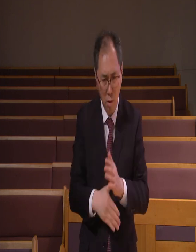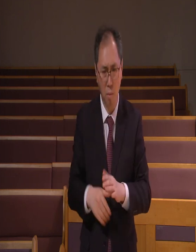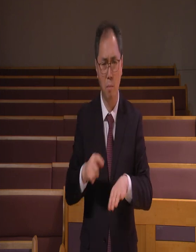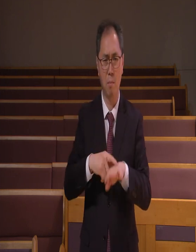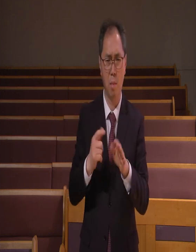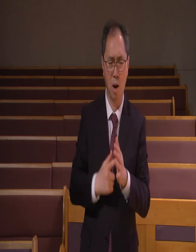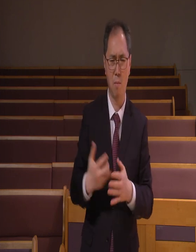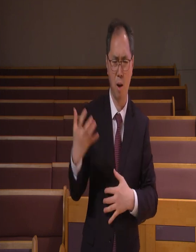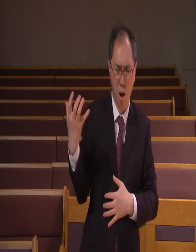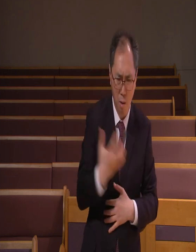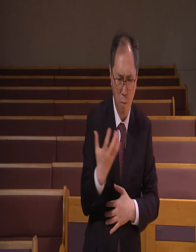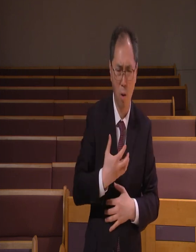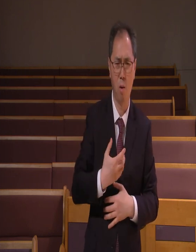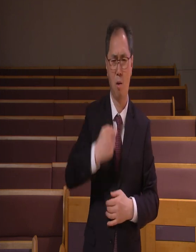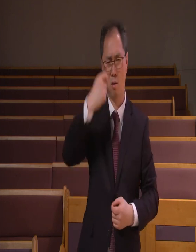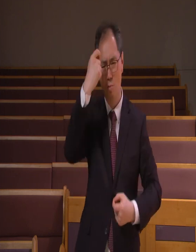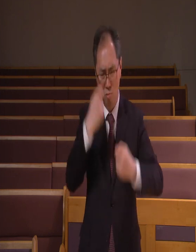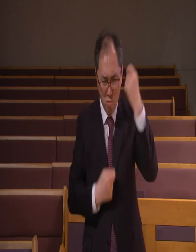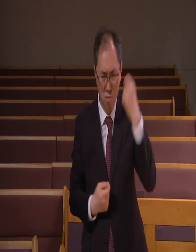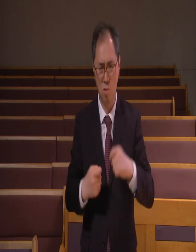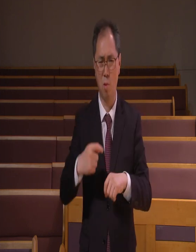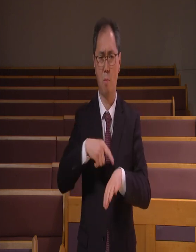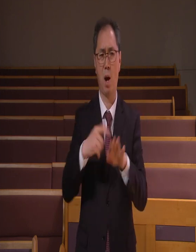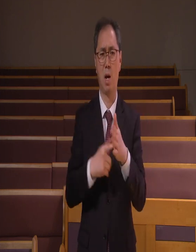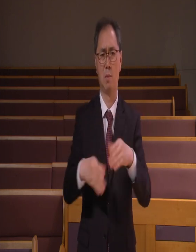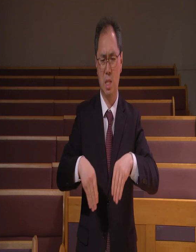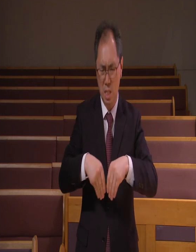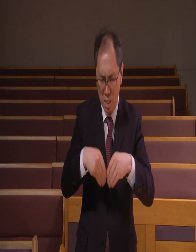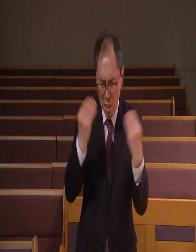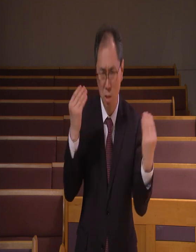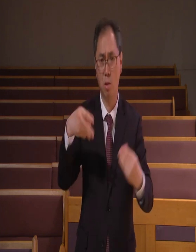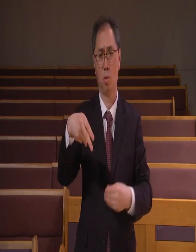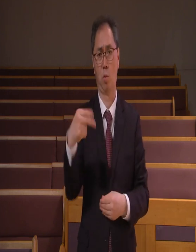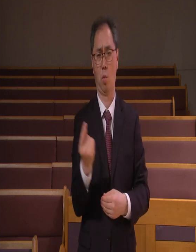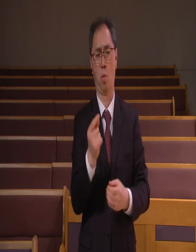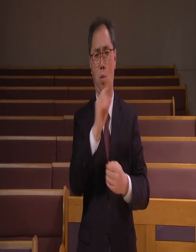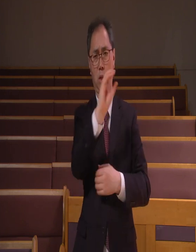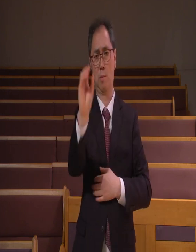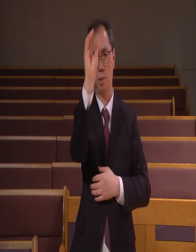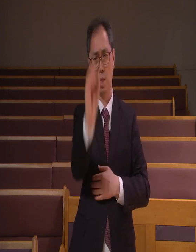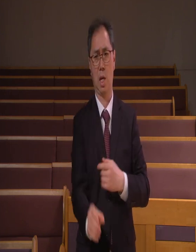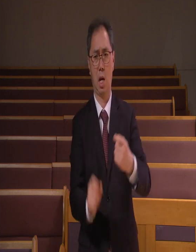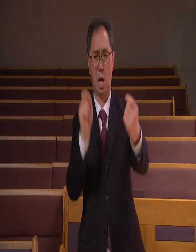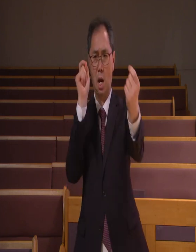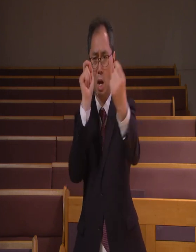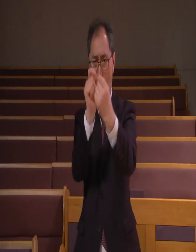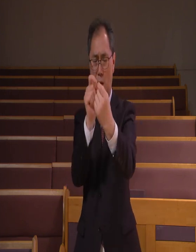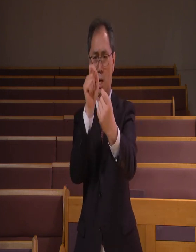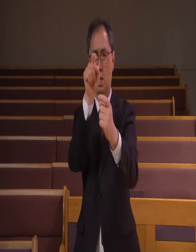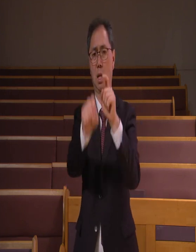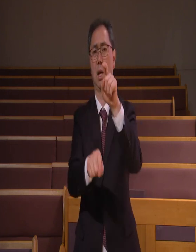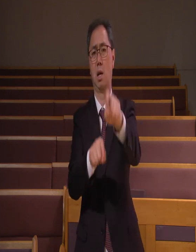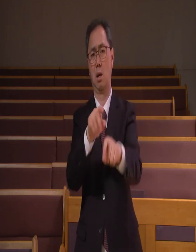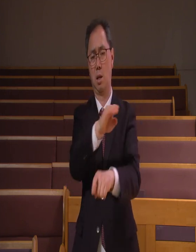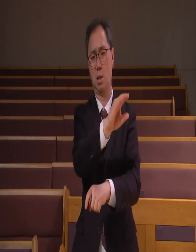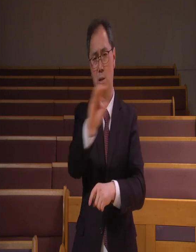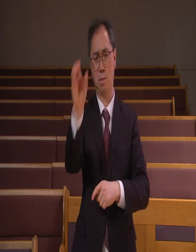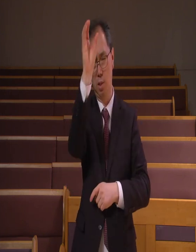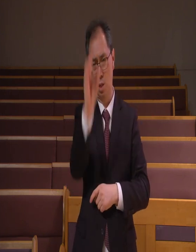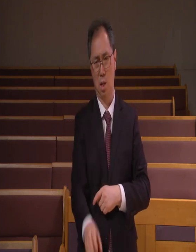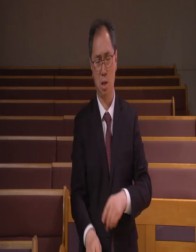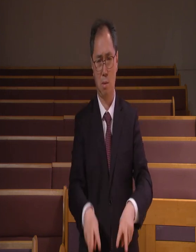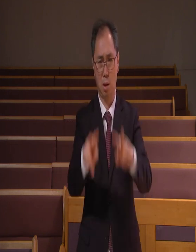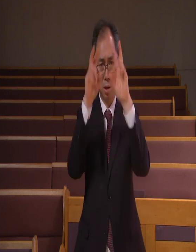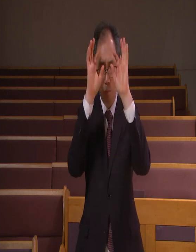가슴을 칠지라도 십자가 가까이 서서 그 십자가 바라보며 그